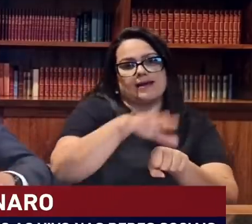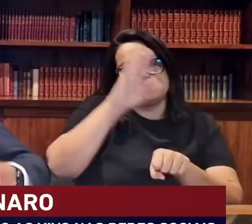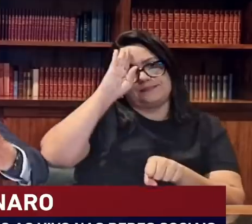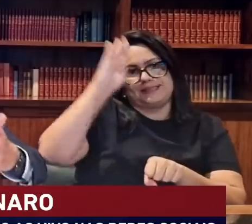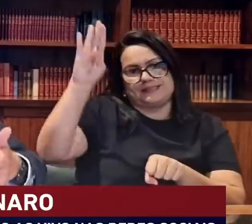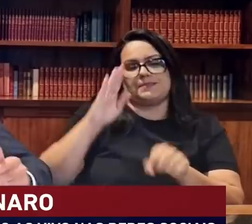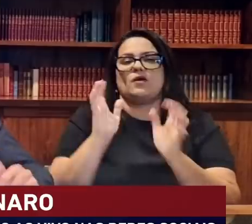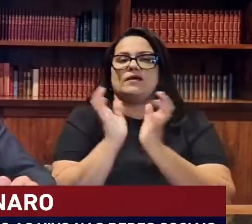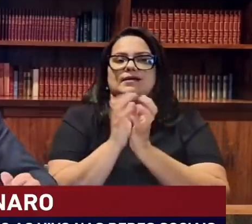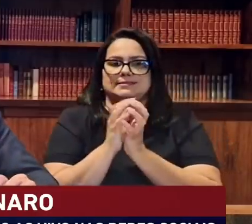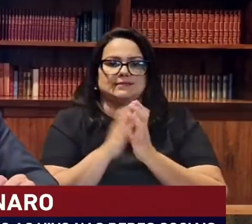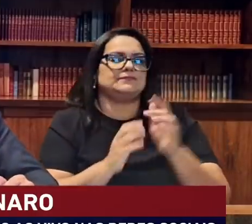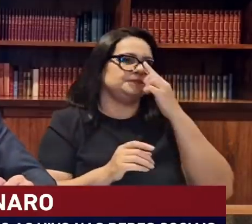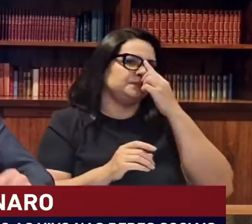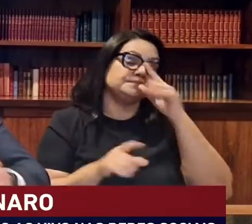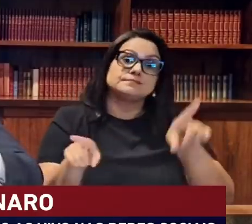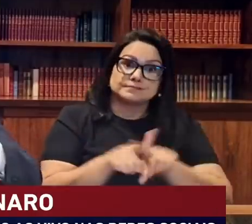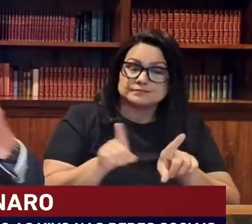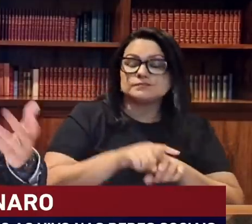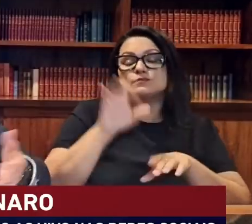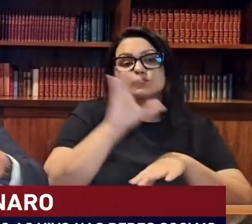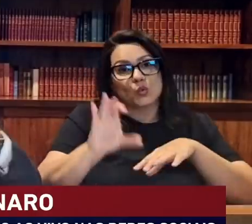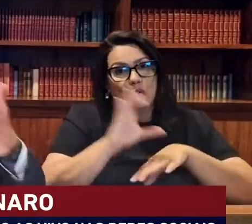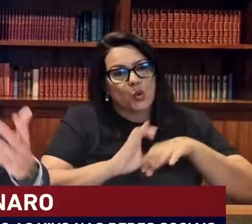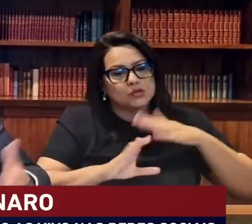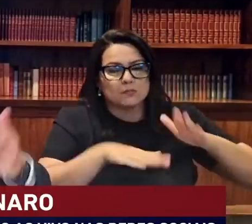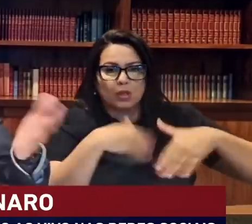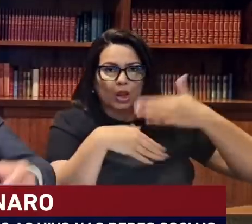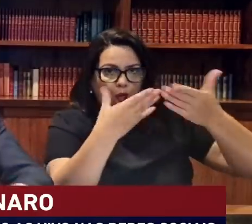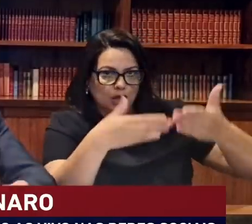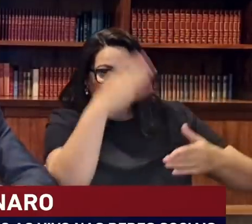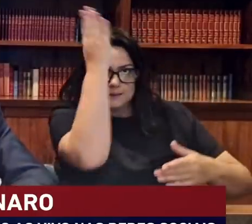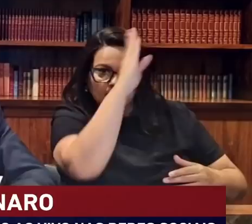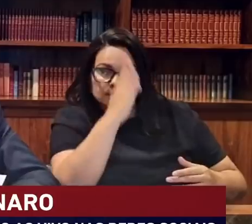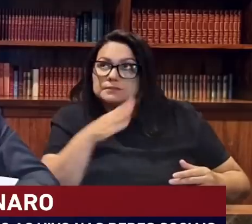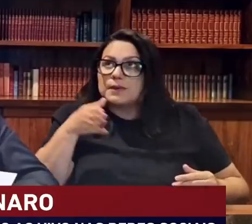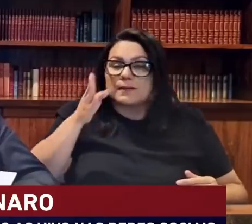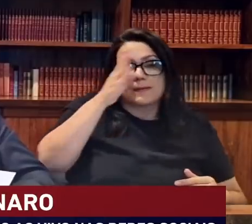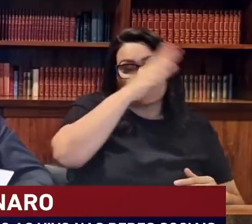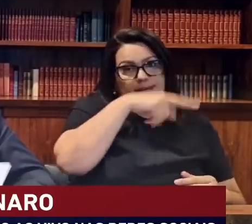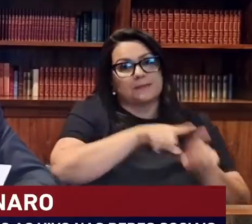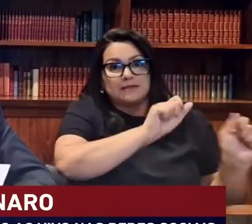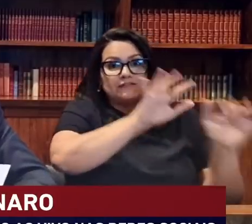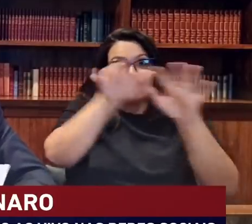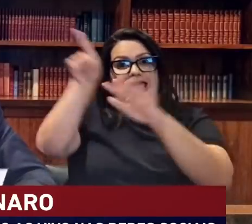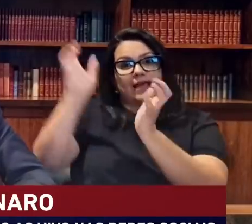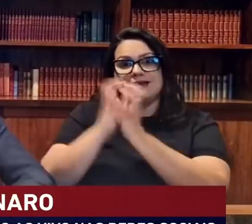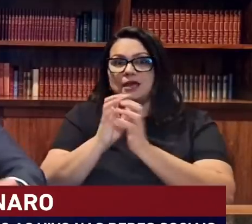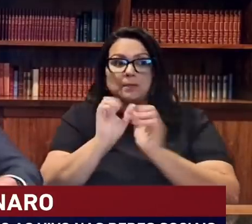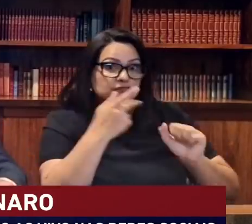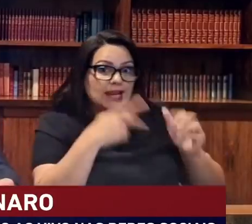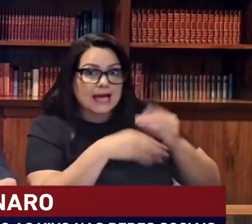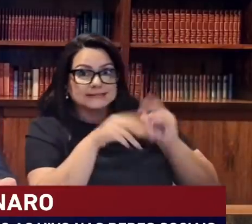Bem como os cursos de aperfeiçoamento de sargento, que eram distribuídos para várias unidades do Brasil, serão também todos lá. Tá? Tá. Posso falar um negocinho de